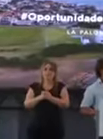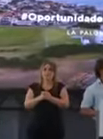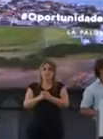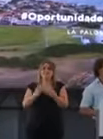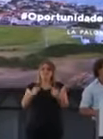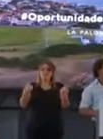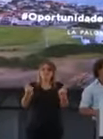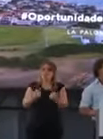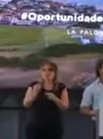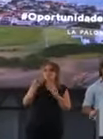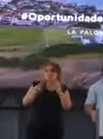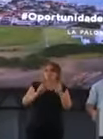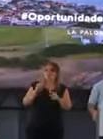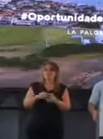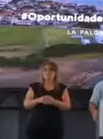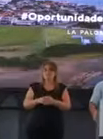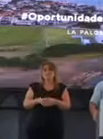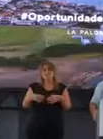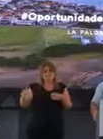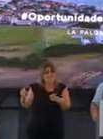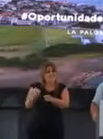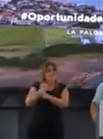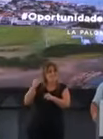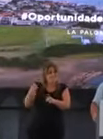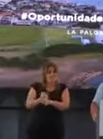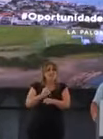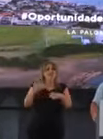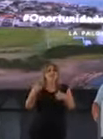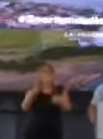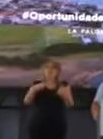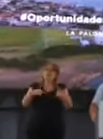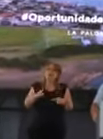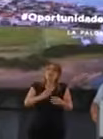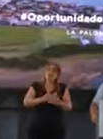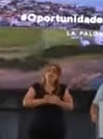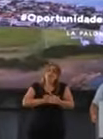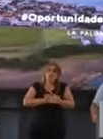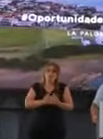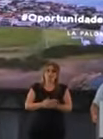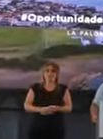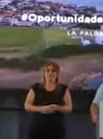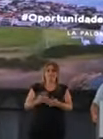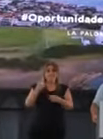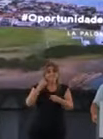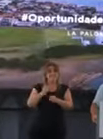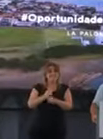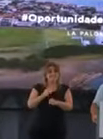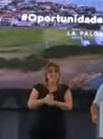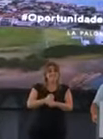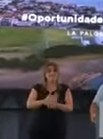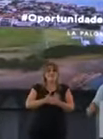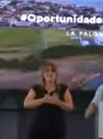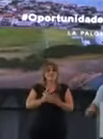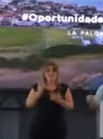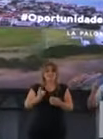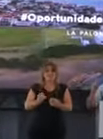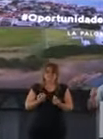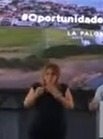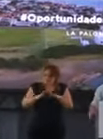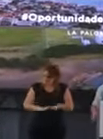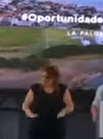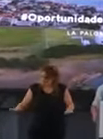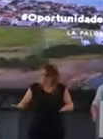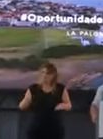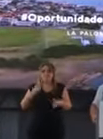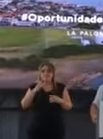todo. Al trabajo con amor, al trabajo con afecto. A los que pusieron este piso, hicieron